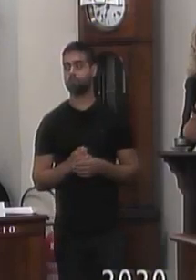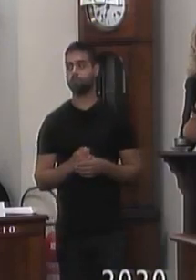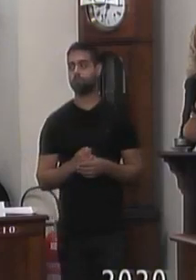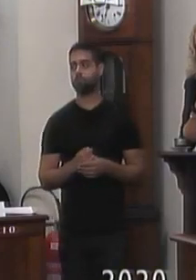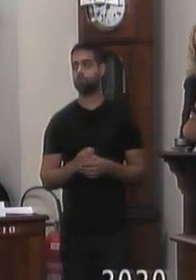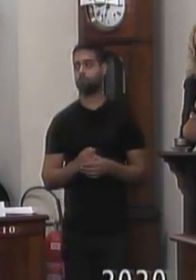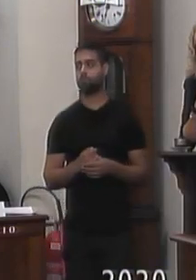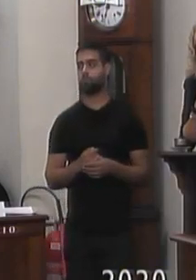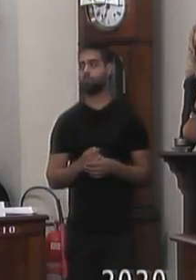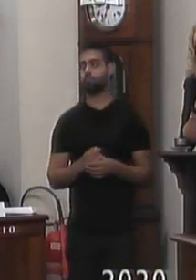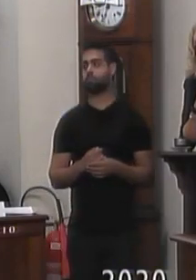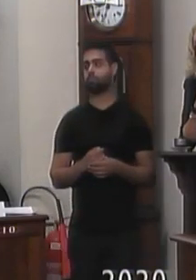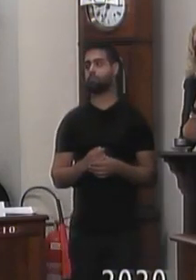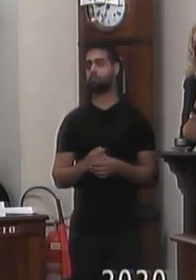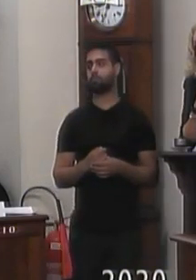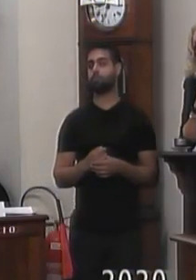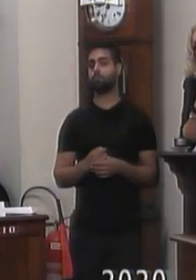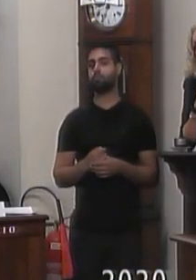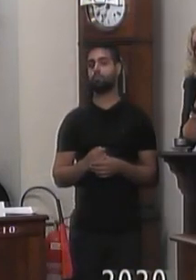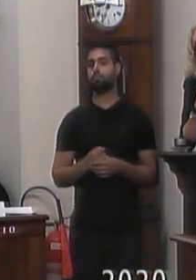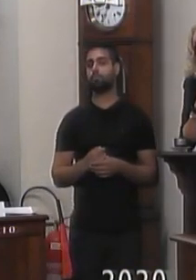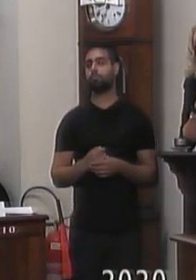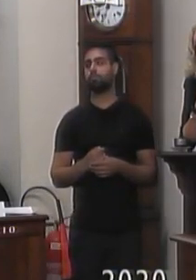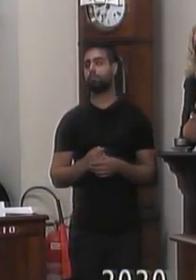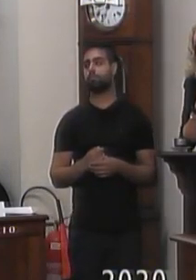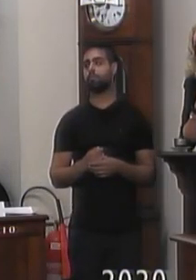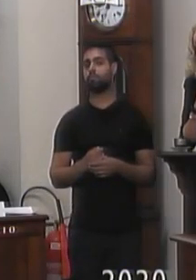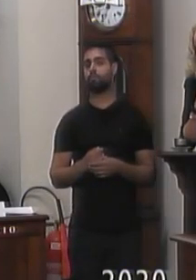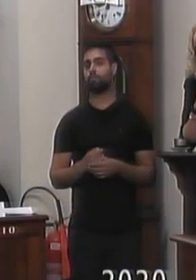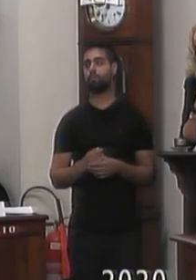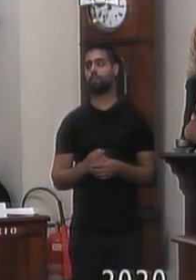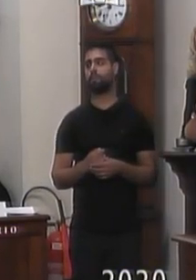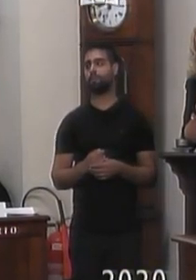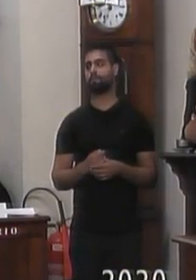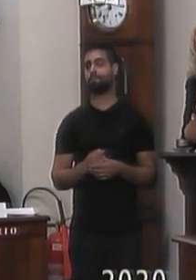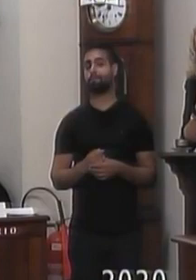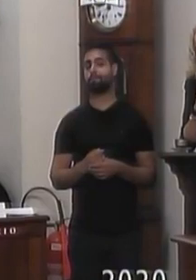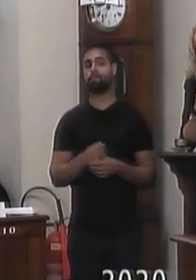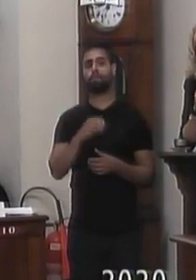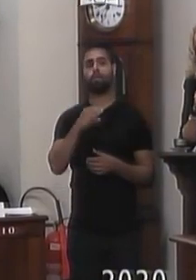É isso? Secretária Flávia, as contas,